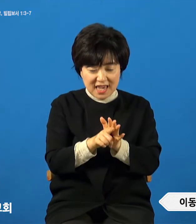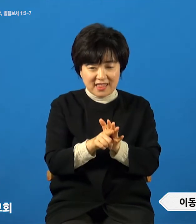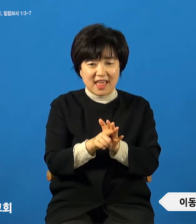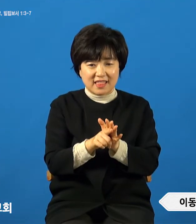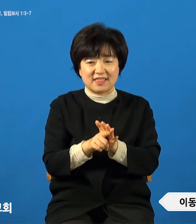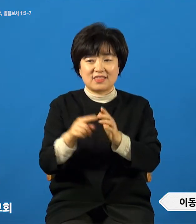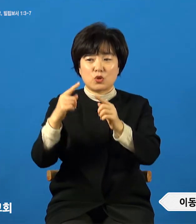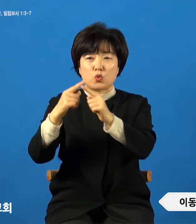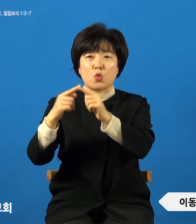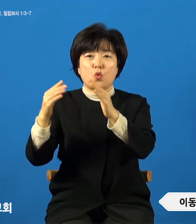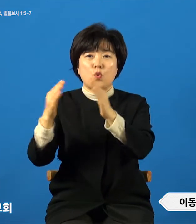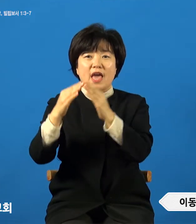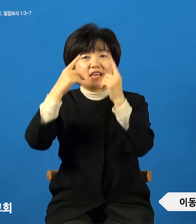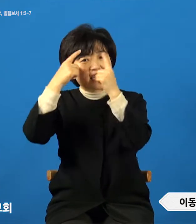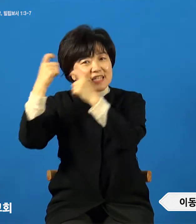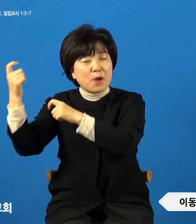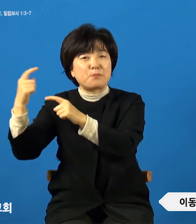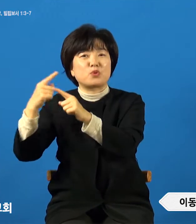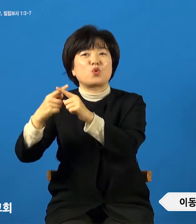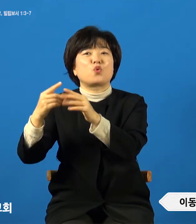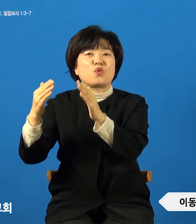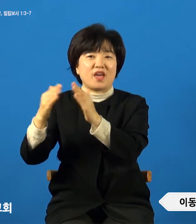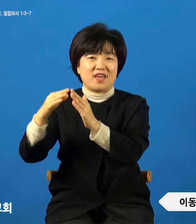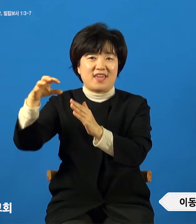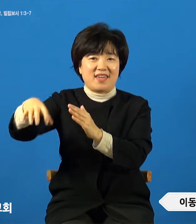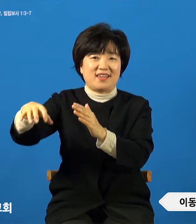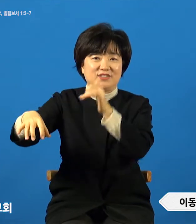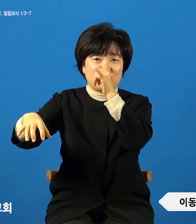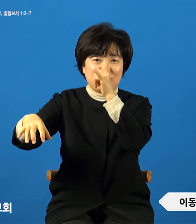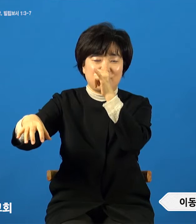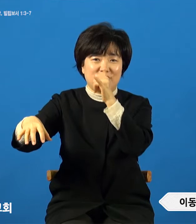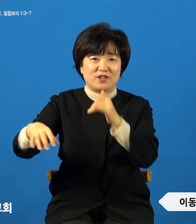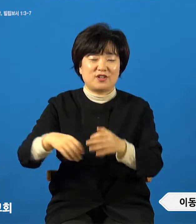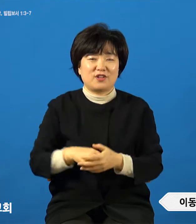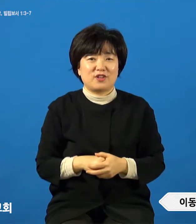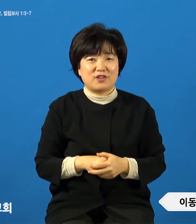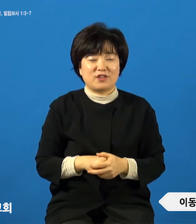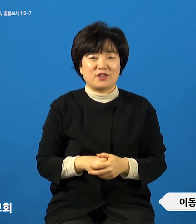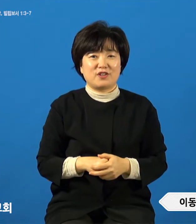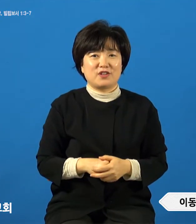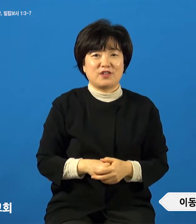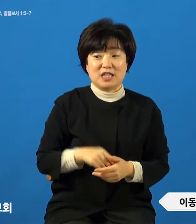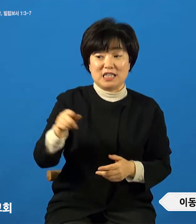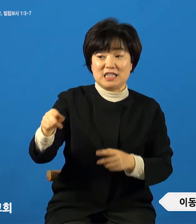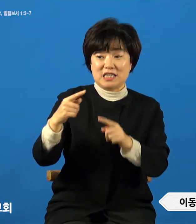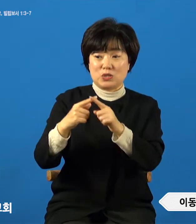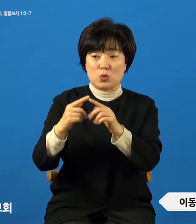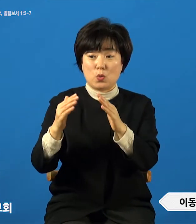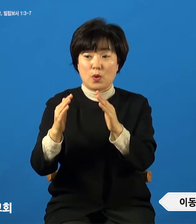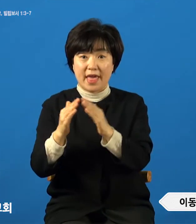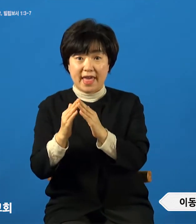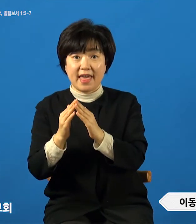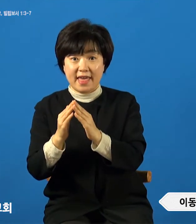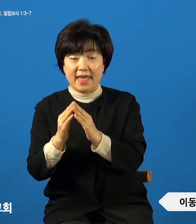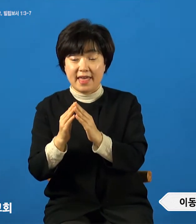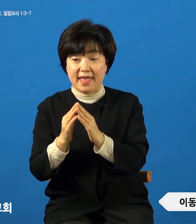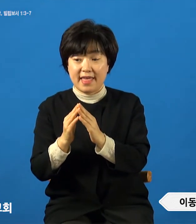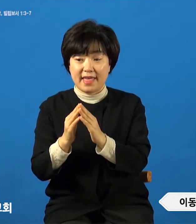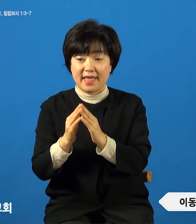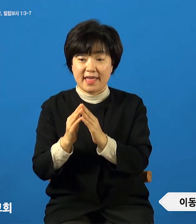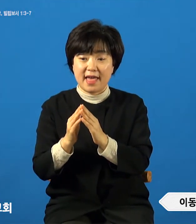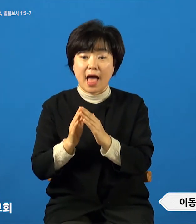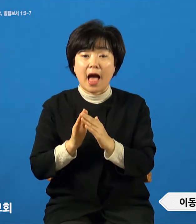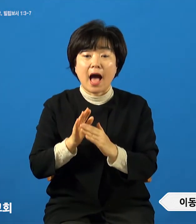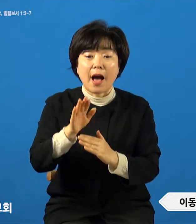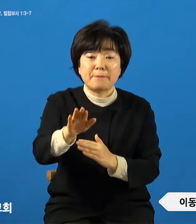제가 성지순례 그쪽으로 안내할 때마다 늘 빼놓지 않고 드리는 교회인데요. 이 교회당 앞쪽으로 가게 되면 강이 흐르고